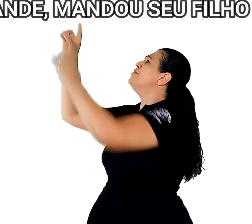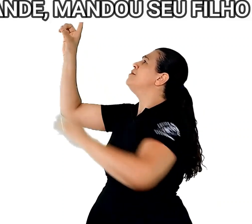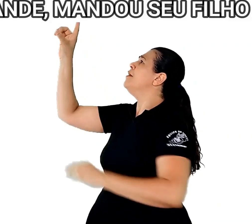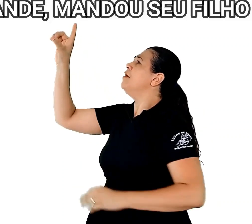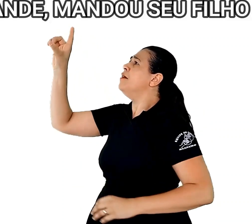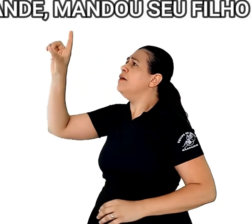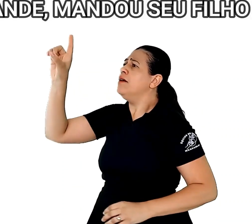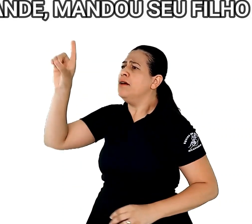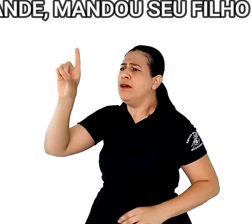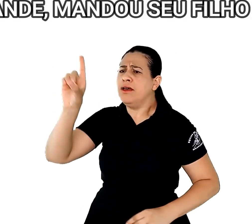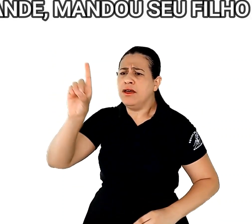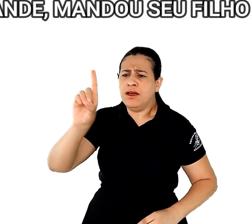filho à